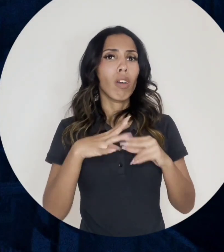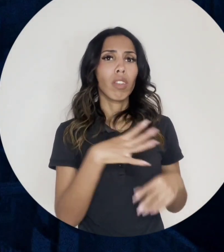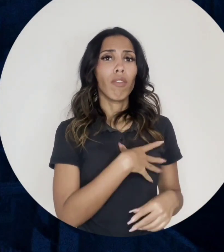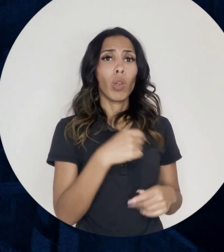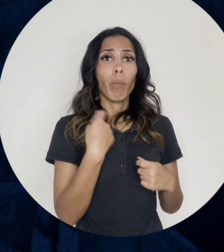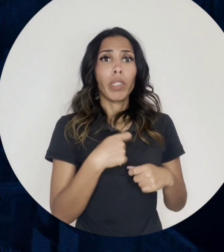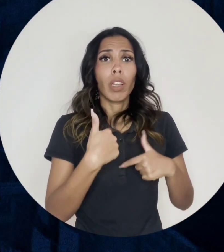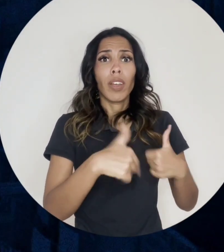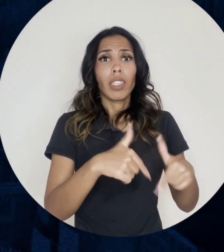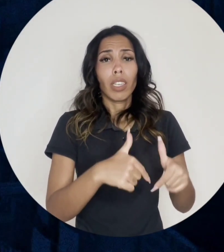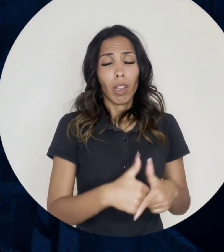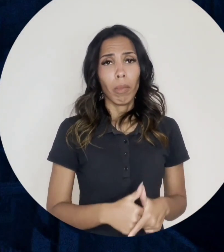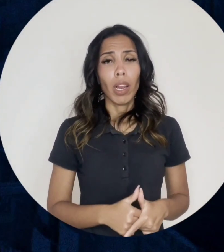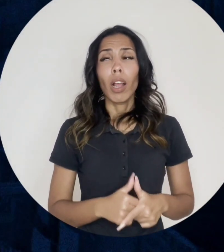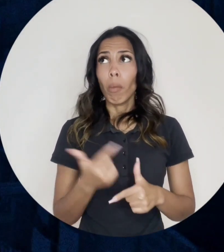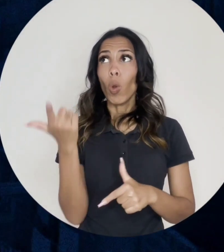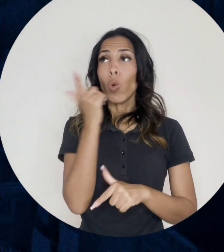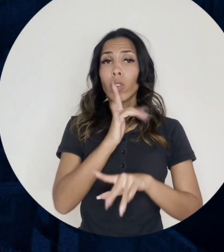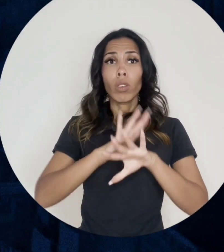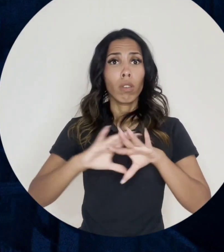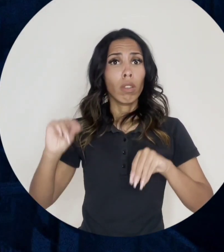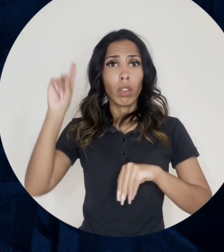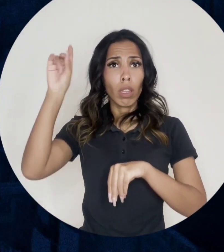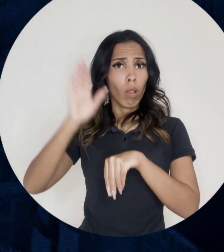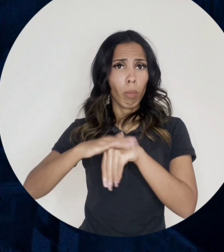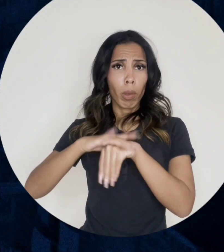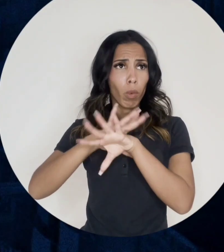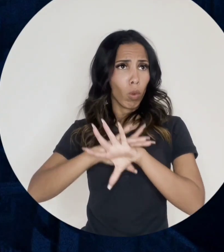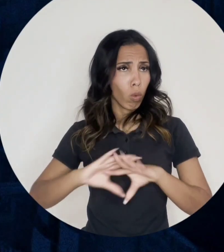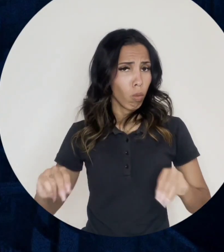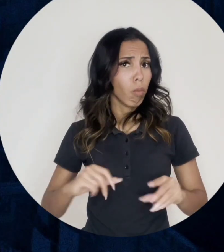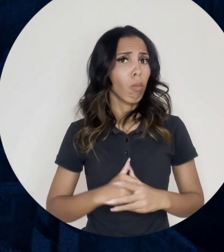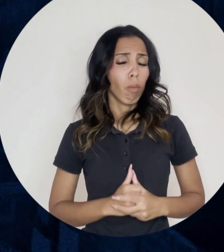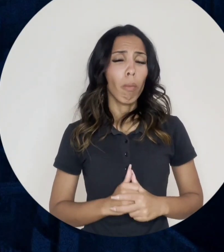tudo, é realmente